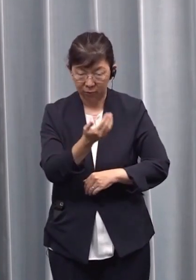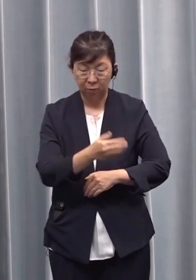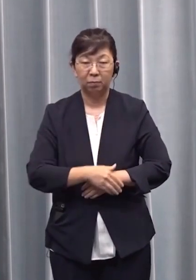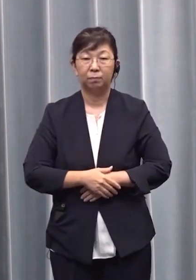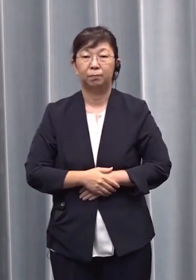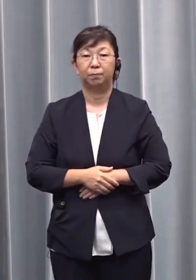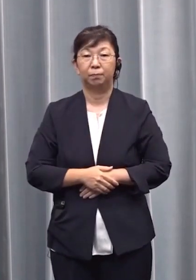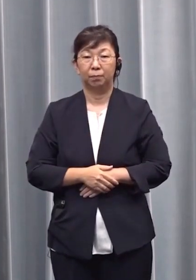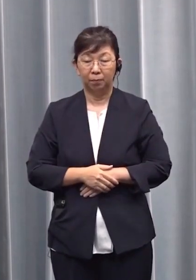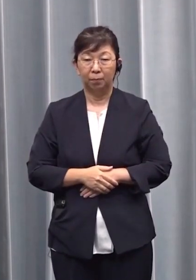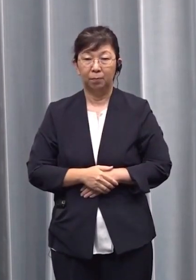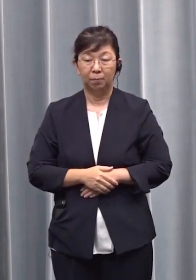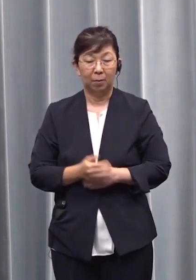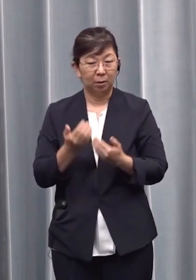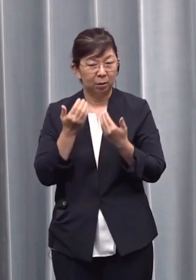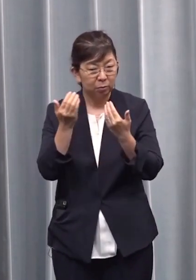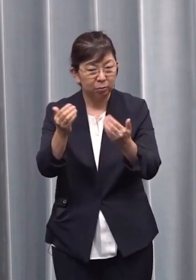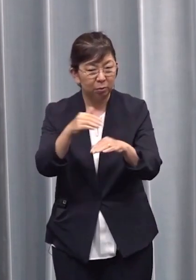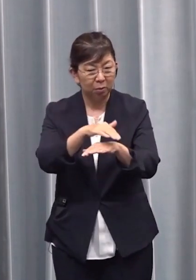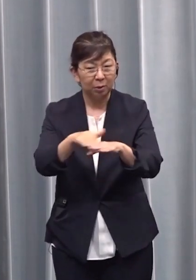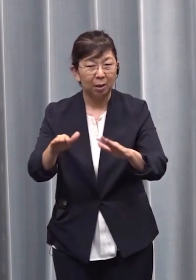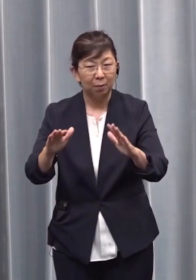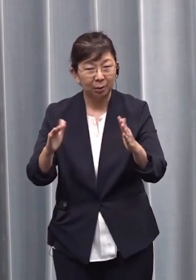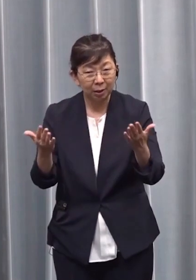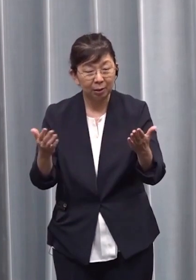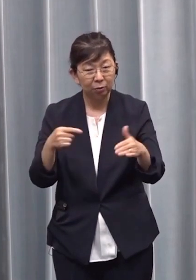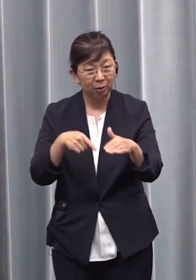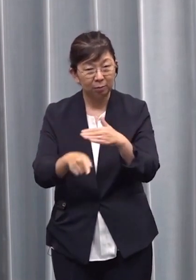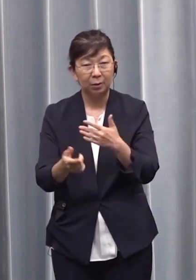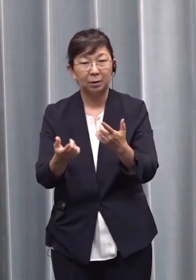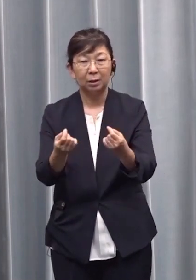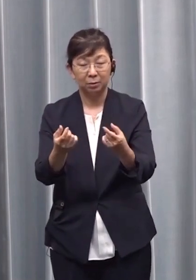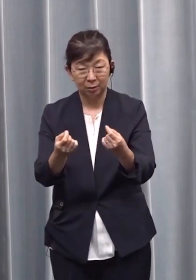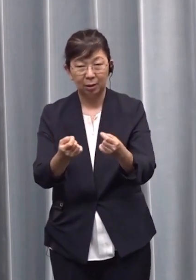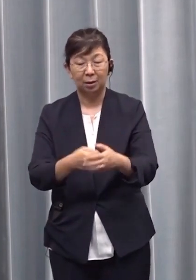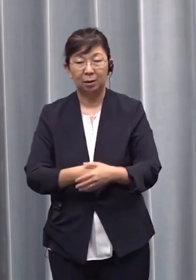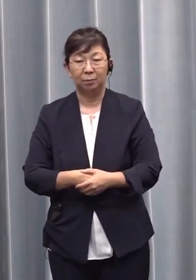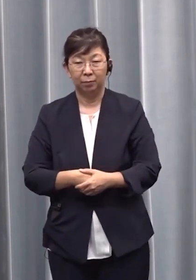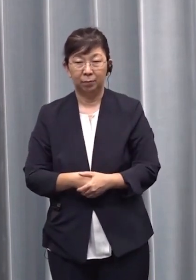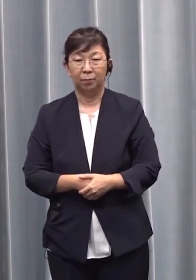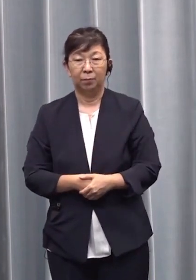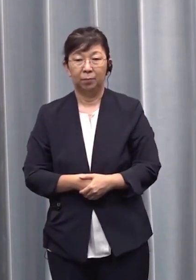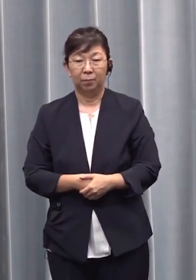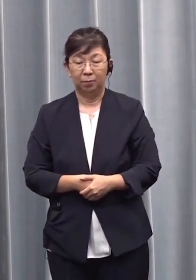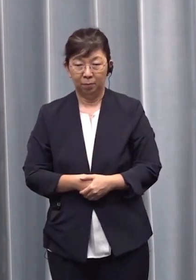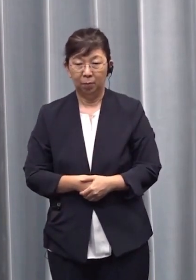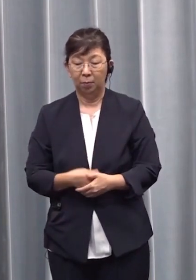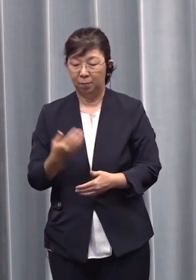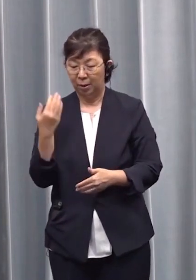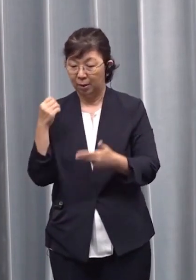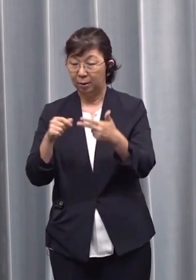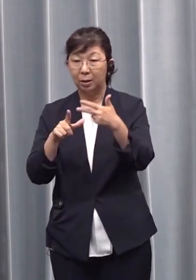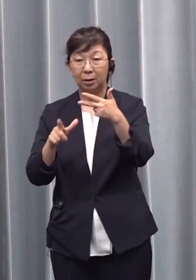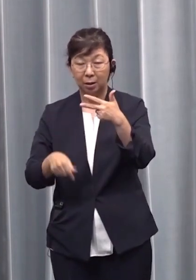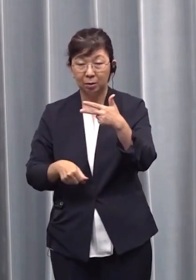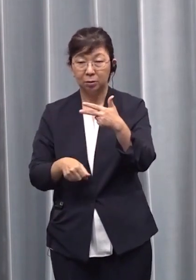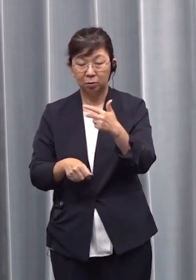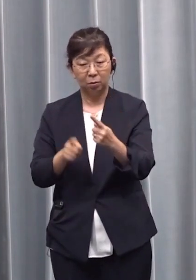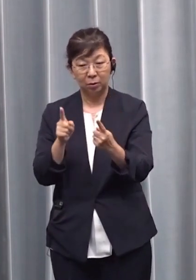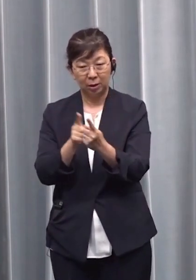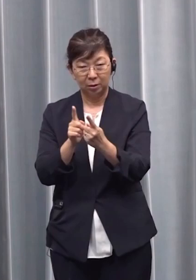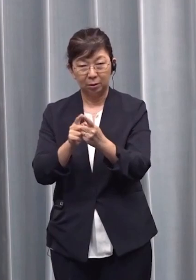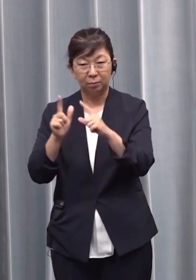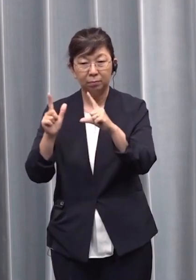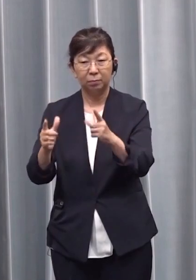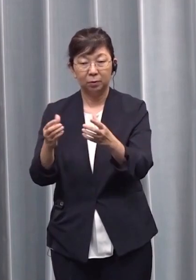まり聞くつもりはないということですね。そういうことでいいですね、言ってることは。もう7月の緊急対策パッケージを出したときに、